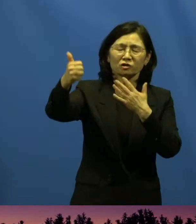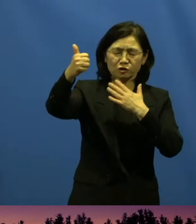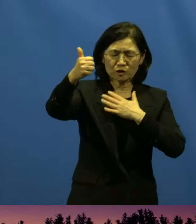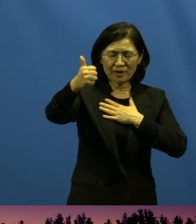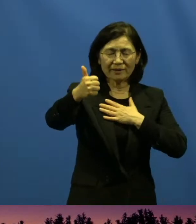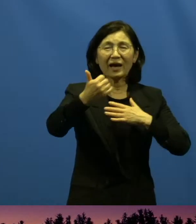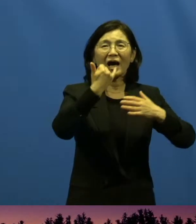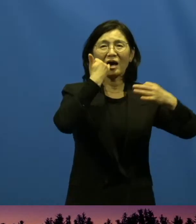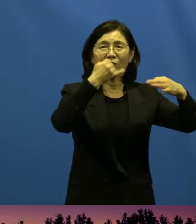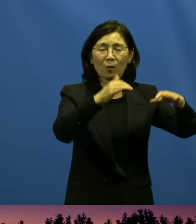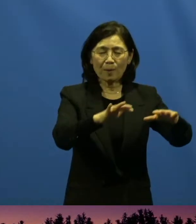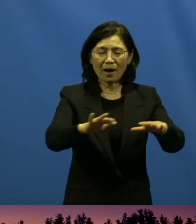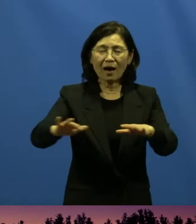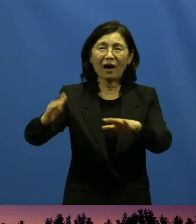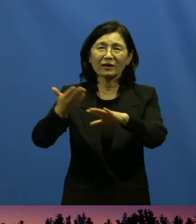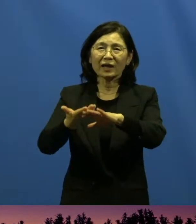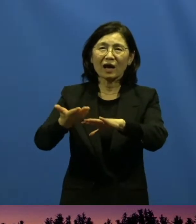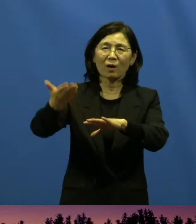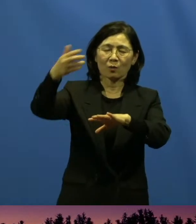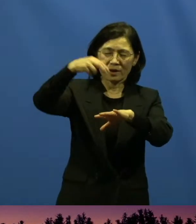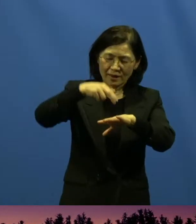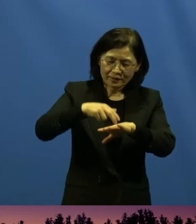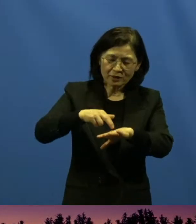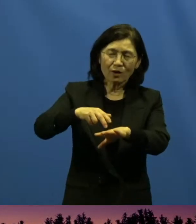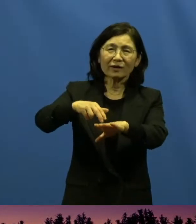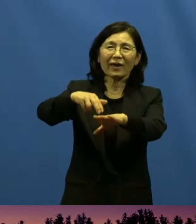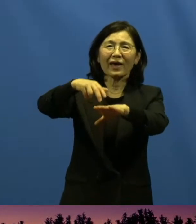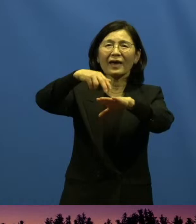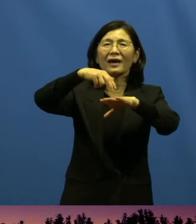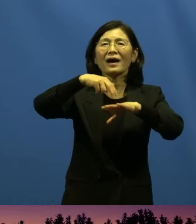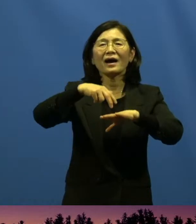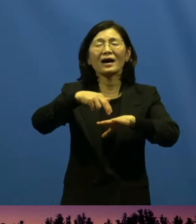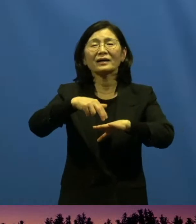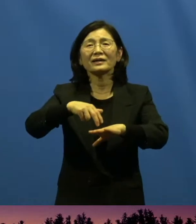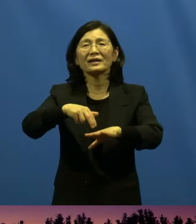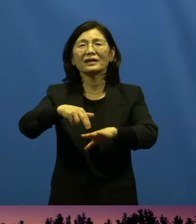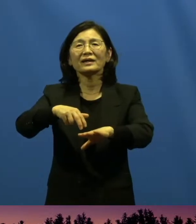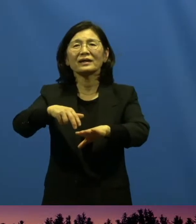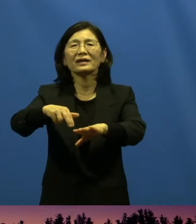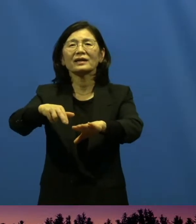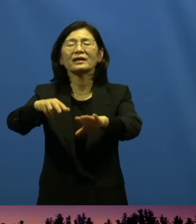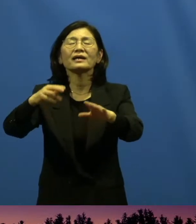않으면 주가 나로 바다 위 걷게 하리.